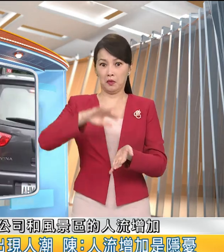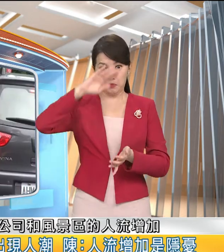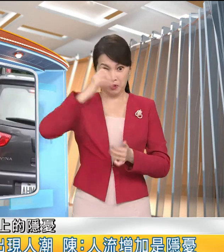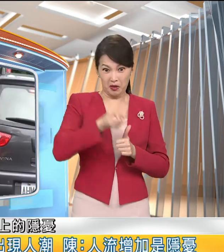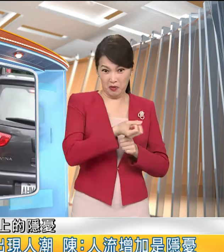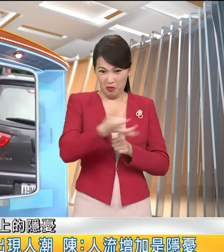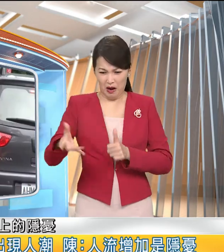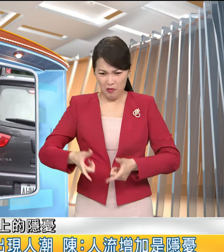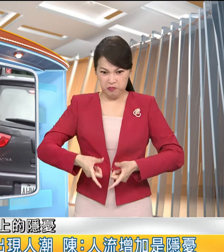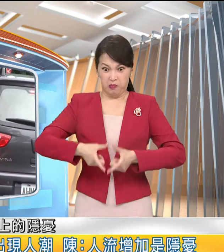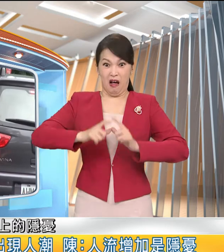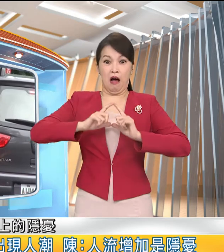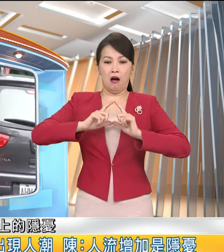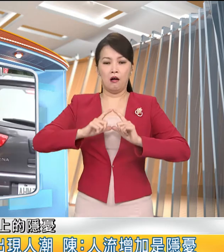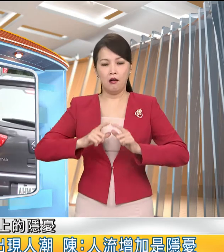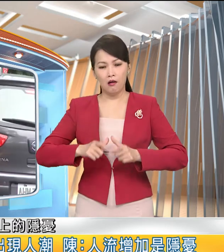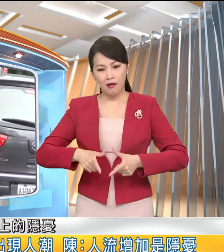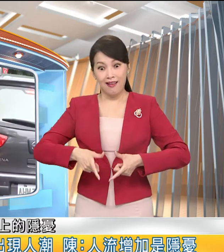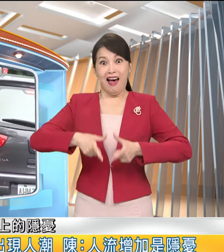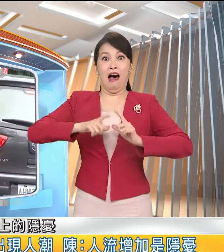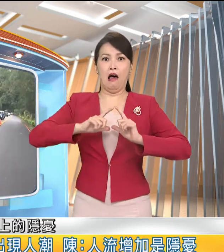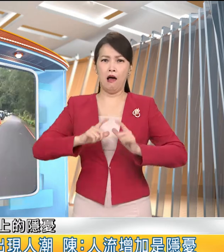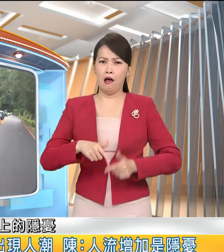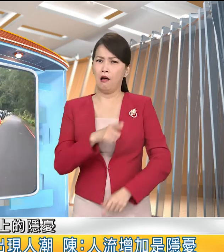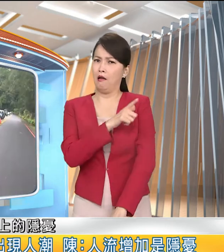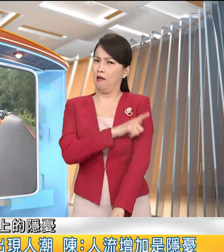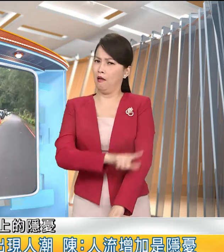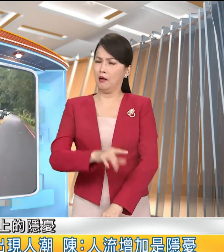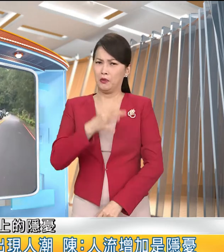加，却是一个防疫上的隐忧。